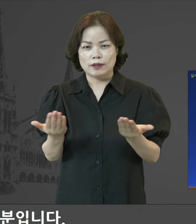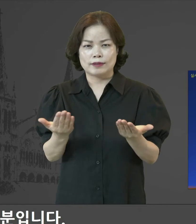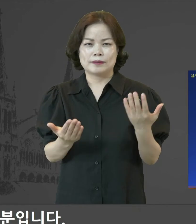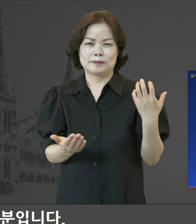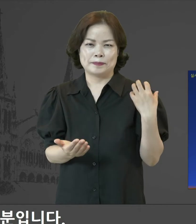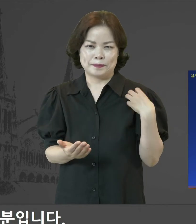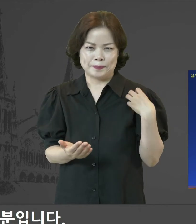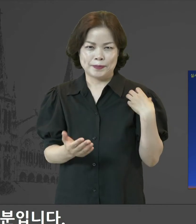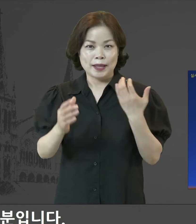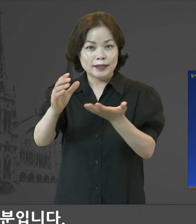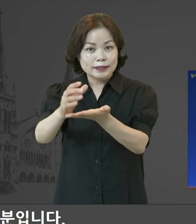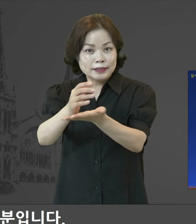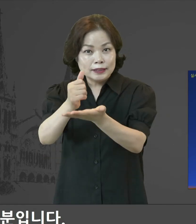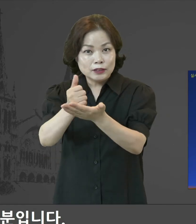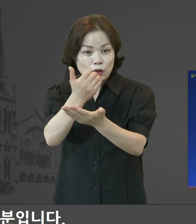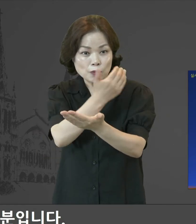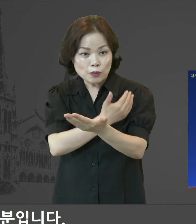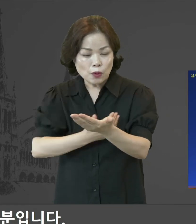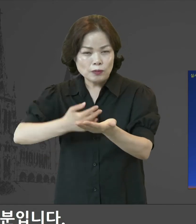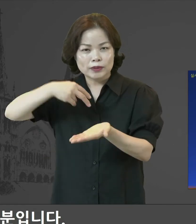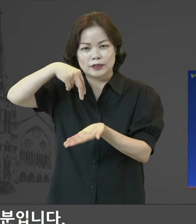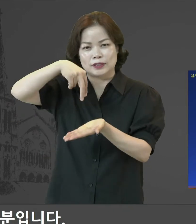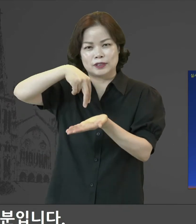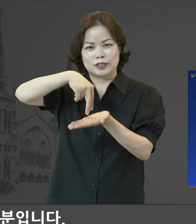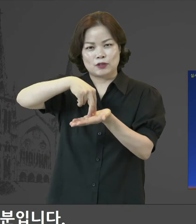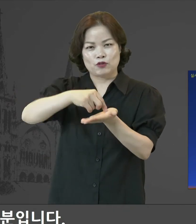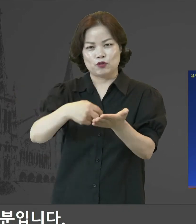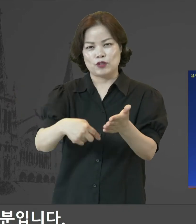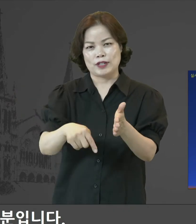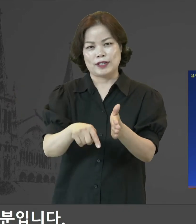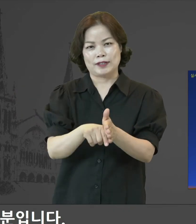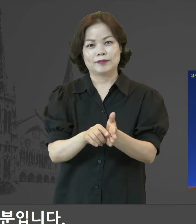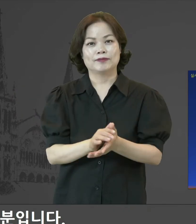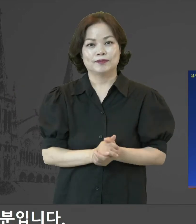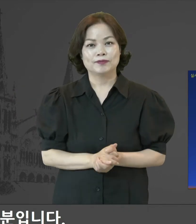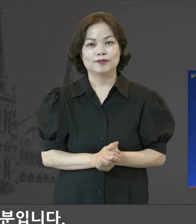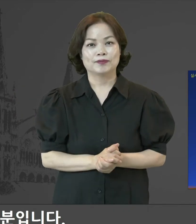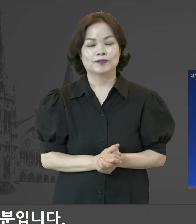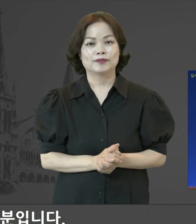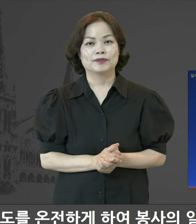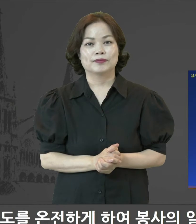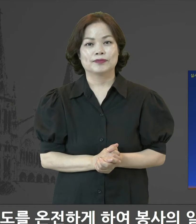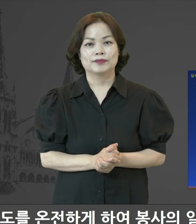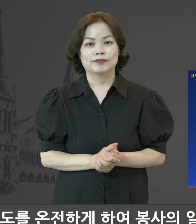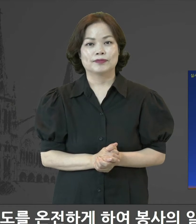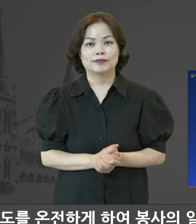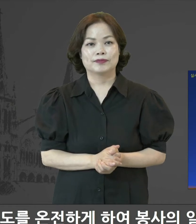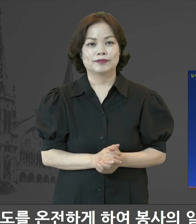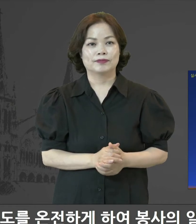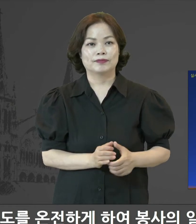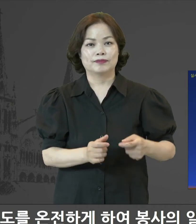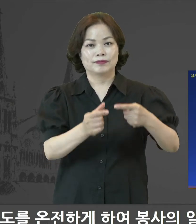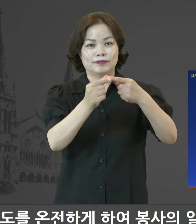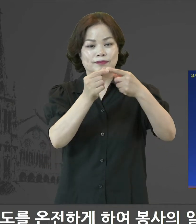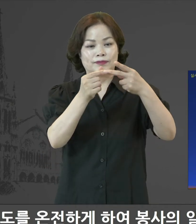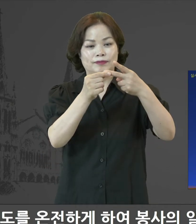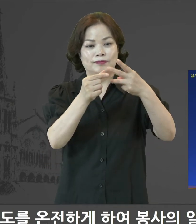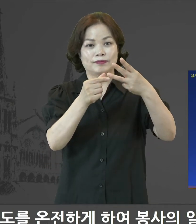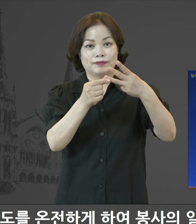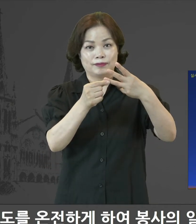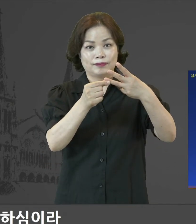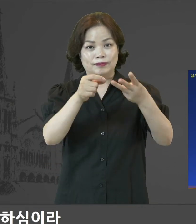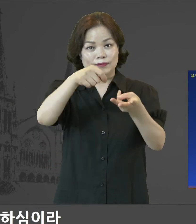하며 그리스도의 몸을 세우려 하심이라. 세 가지 해야 되는 일들을